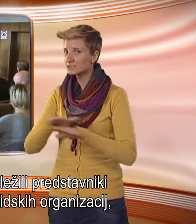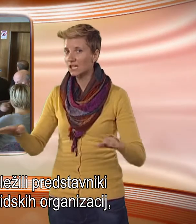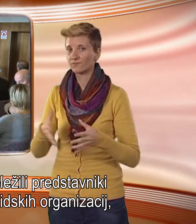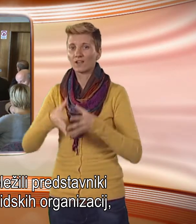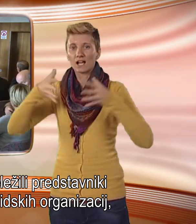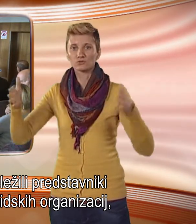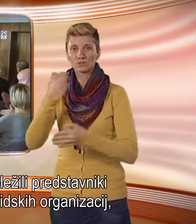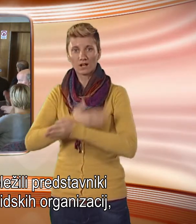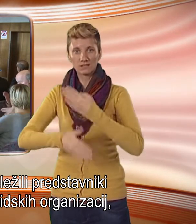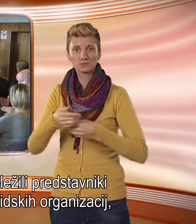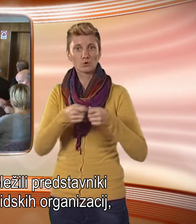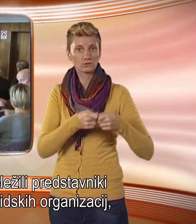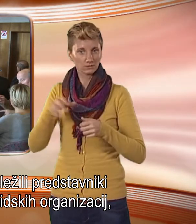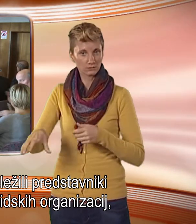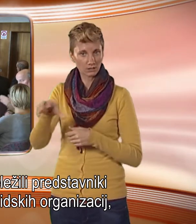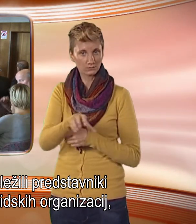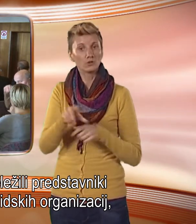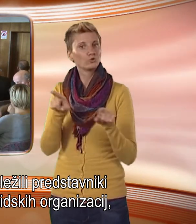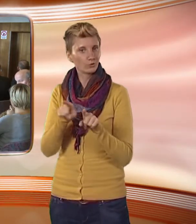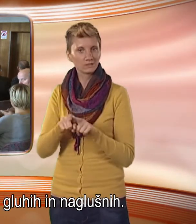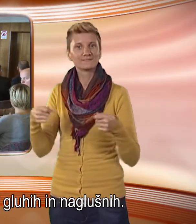Zveze društev gluhih in naglušnih.